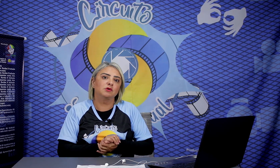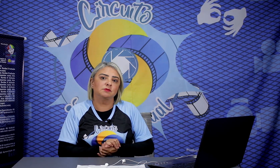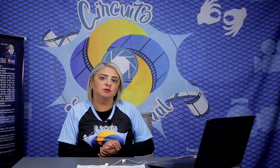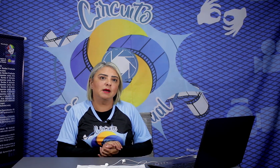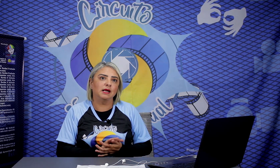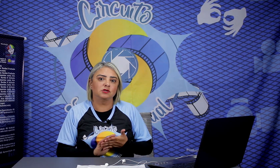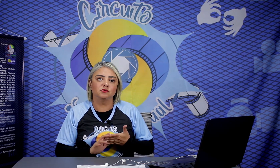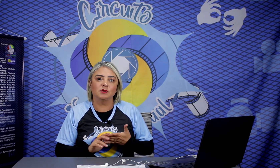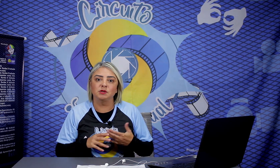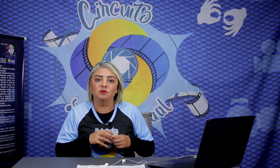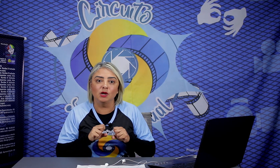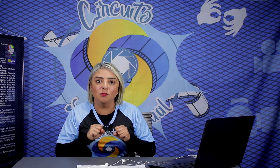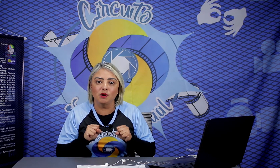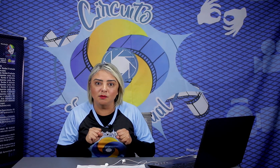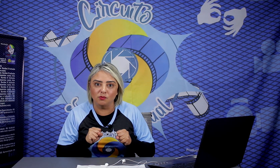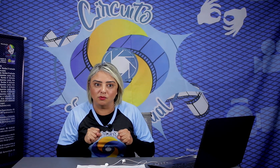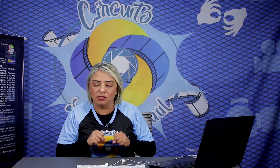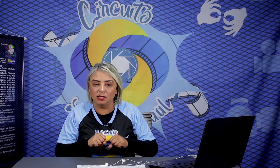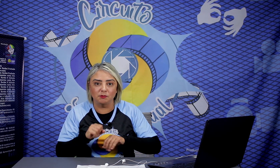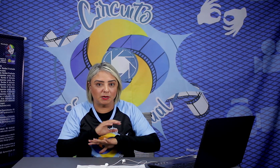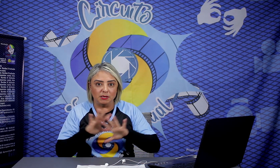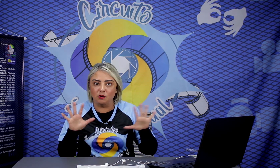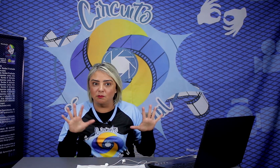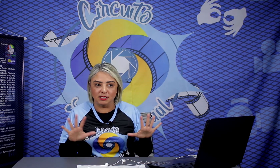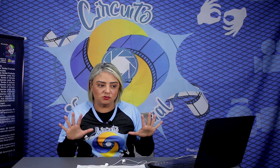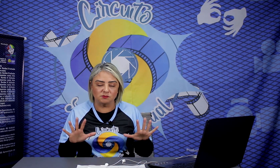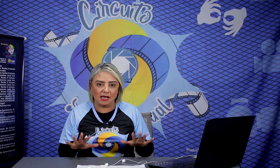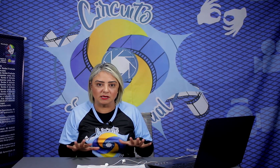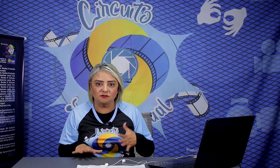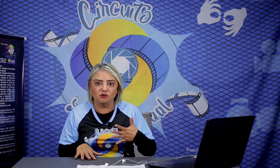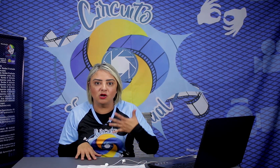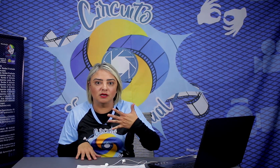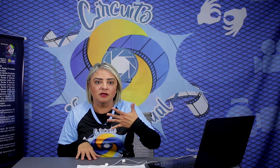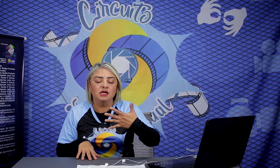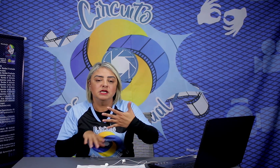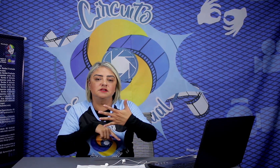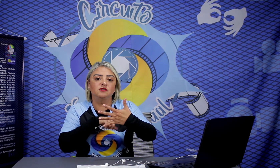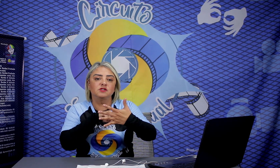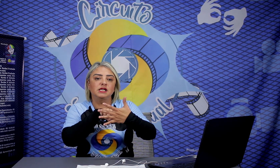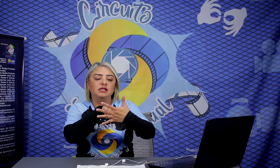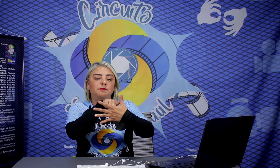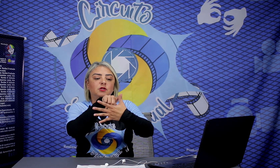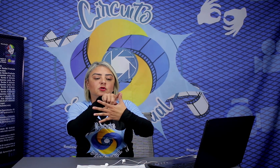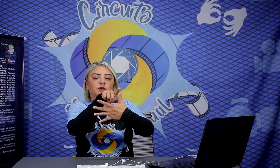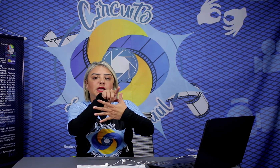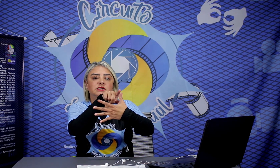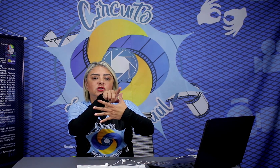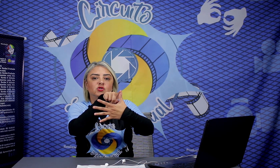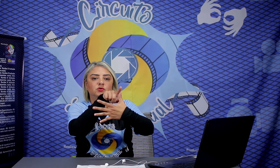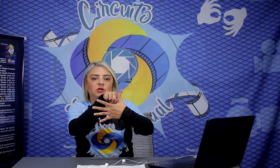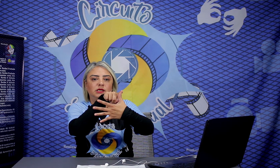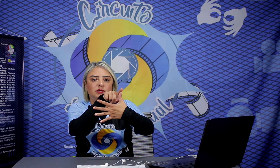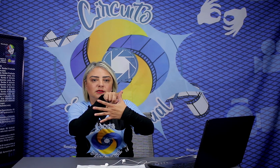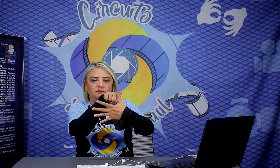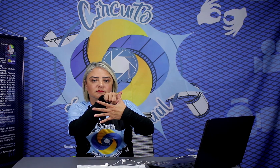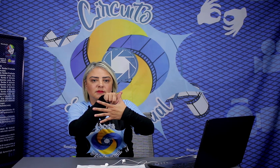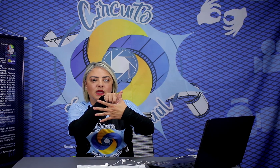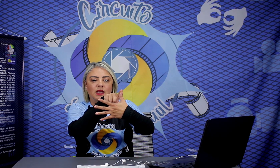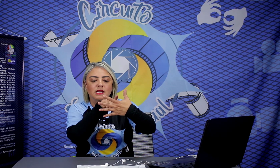muito bacana de um amigo que eu amo, que para mim ele é o mestre dos magos, ele falou, olha, se você interpretou para esse surdo aqui, e